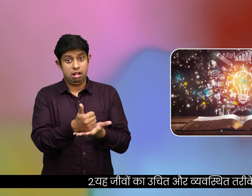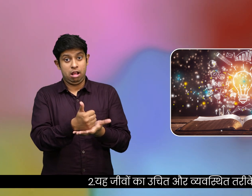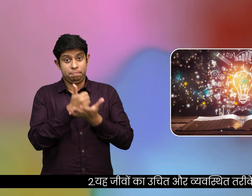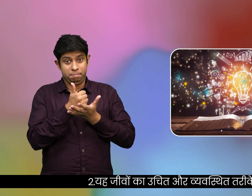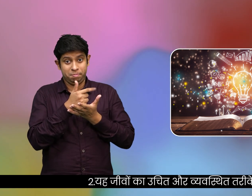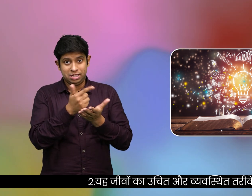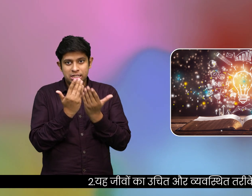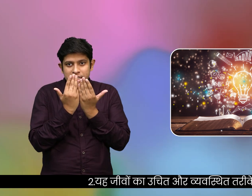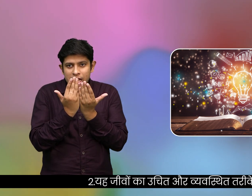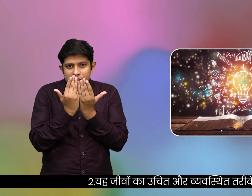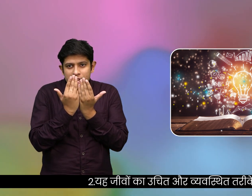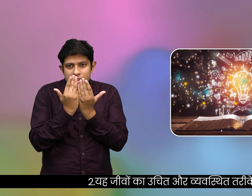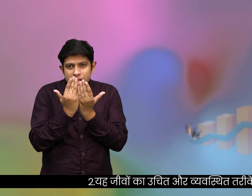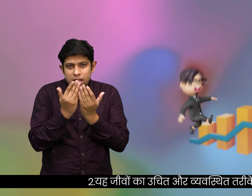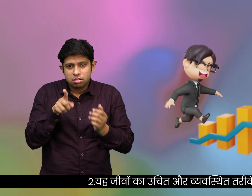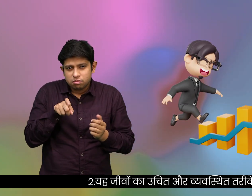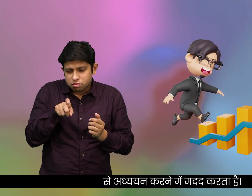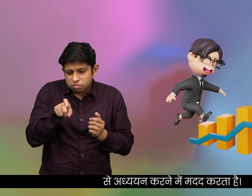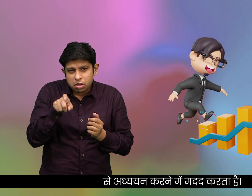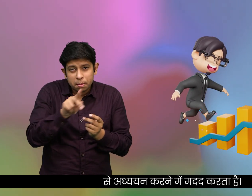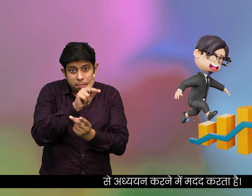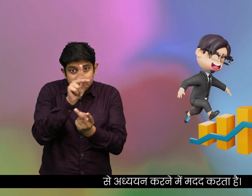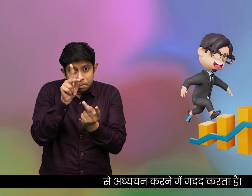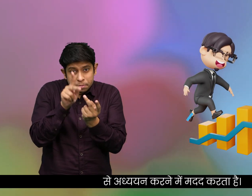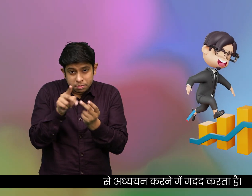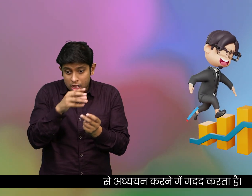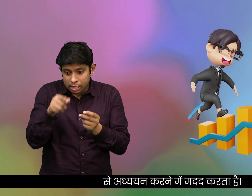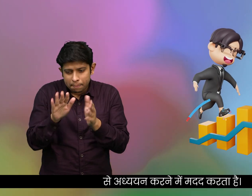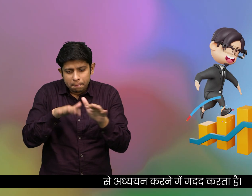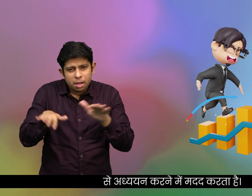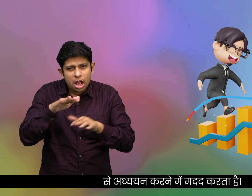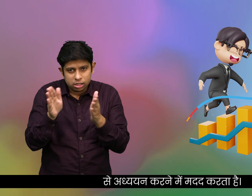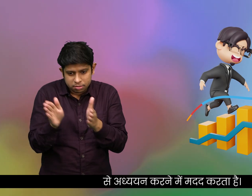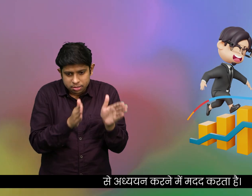यह जीवों का उचित और व्यवस्थित तरीके से अध्ययन करने में मदद करता है।